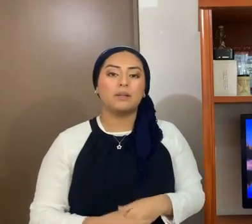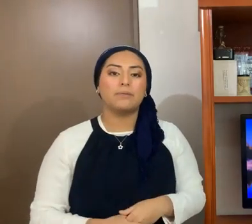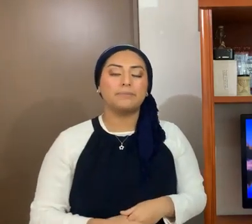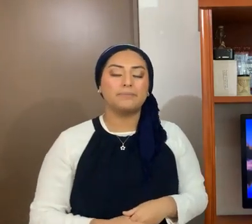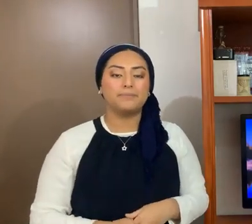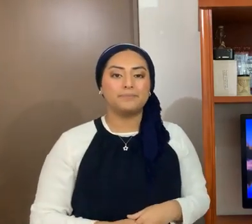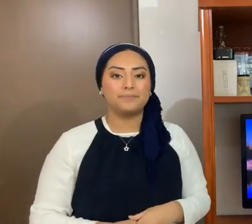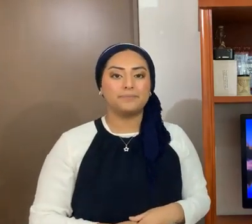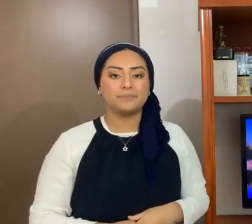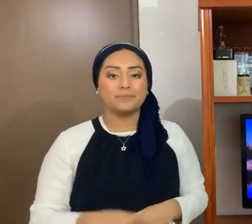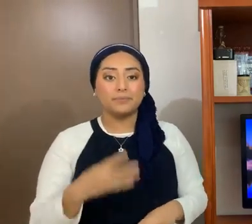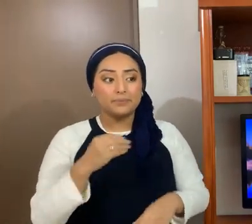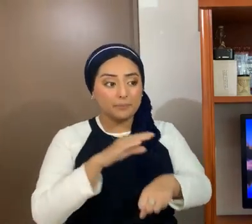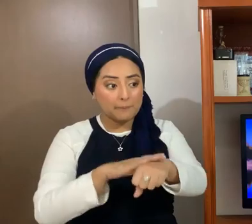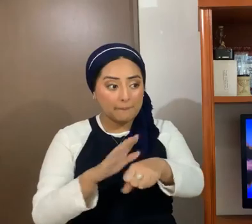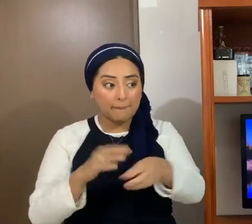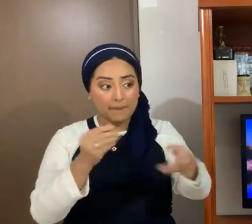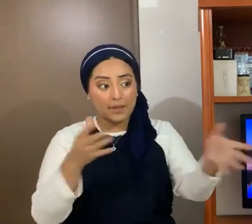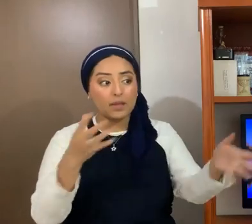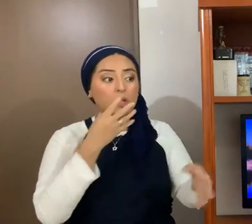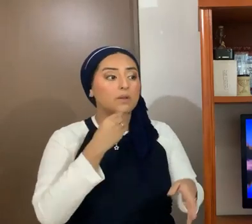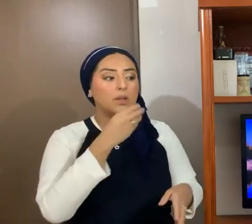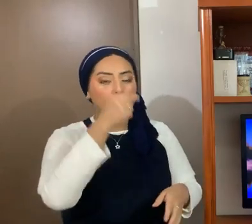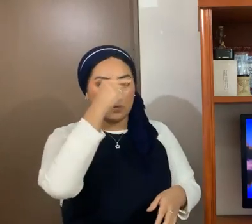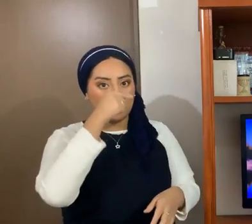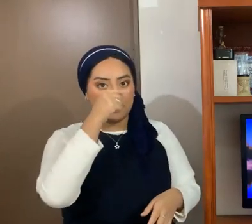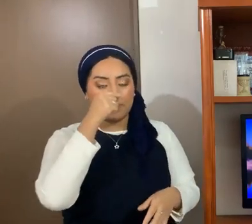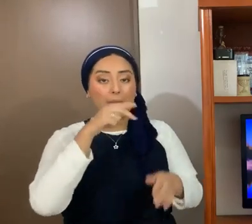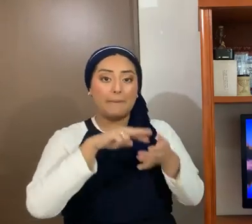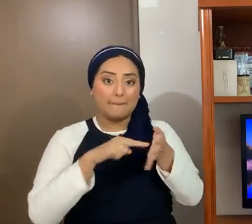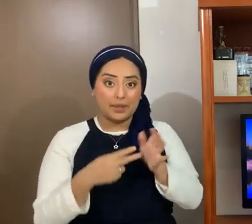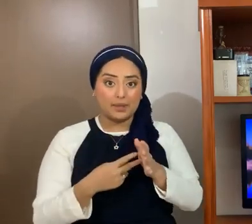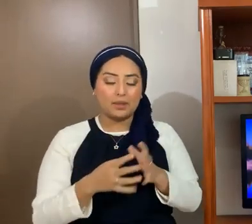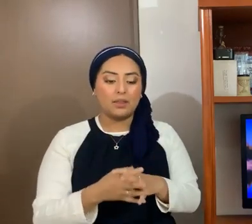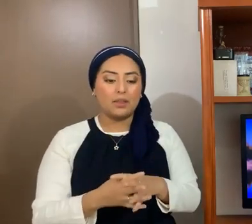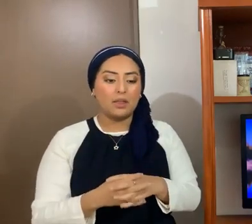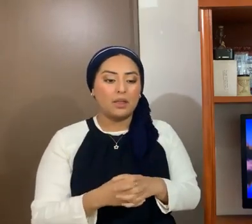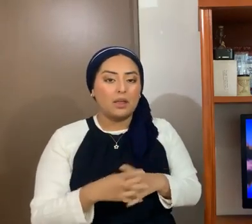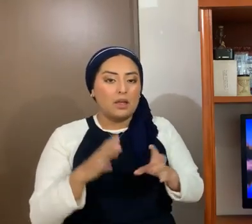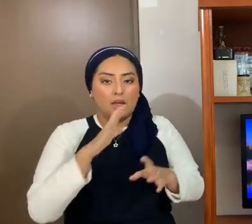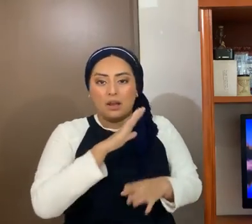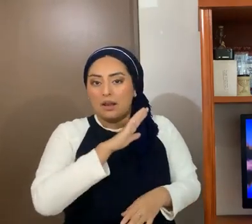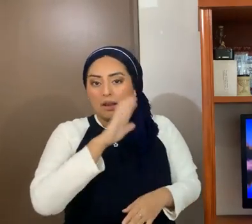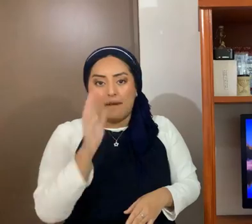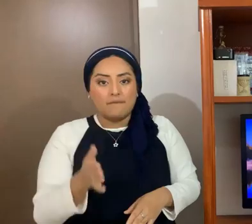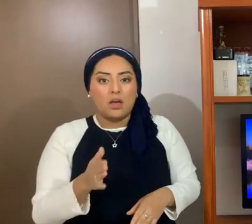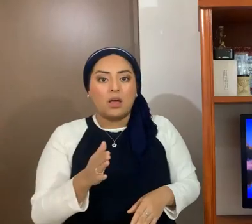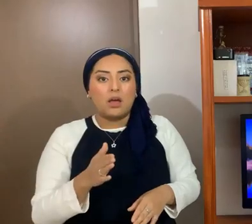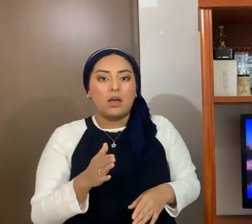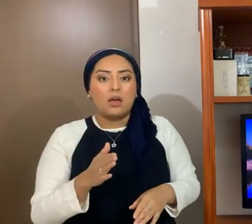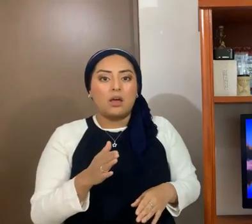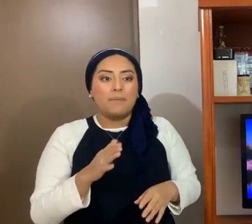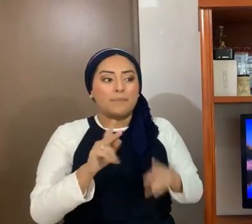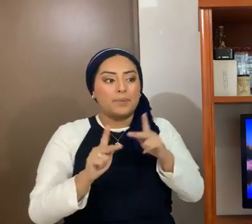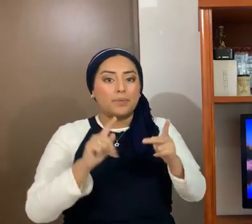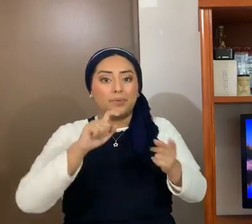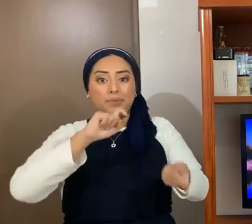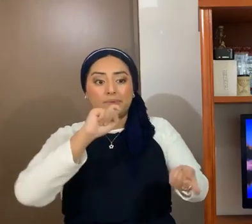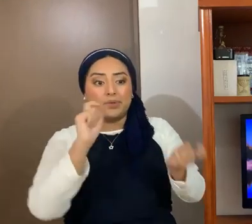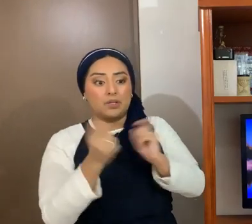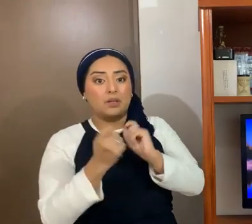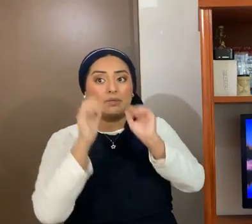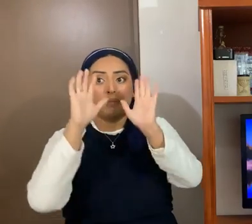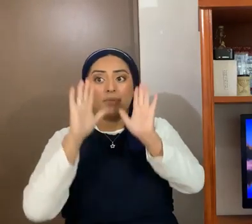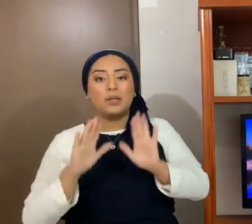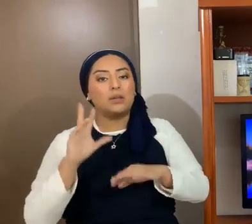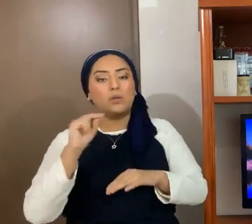de reposo, y persuadía a judíos y a griegos. Es decir, en ningún momento se ha abolido el guardar el Shabbat. Para todos